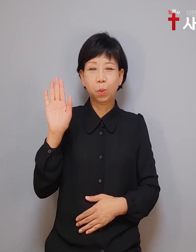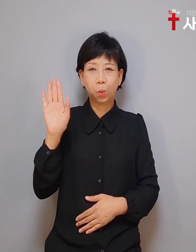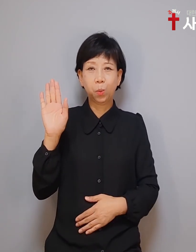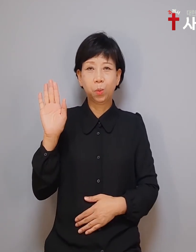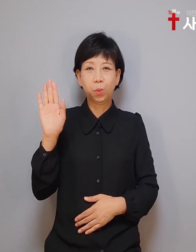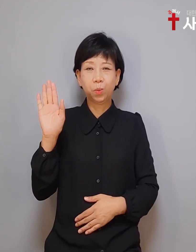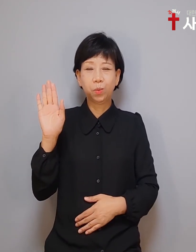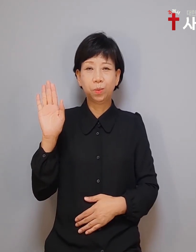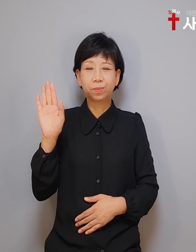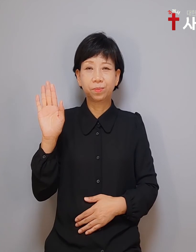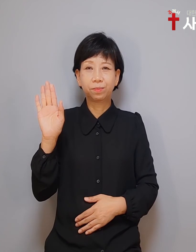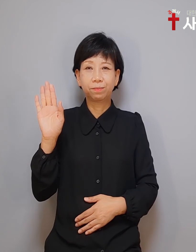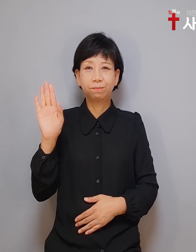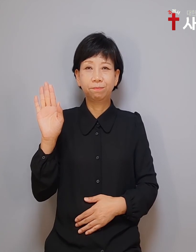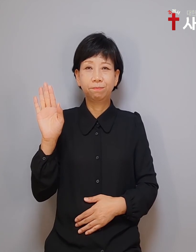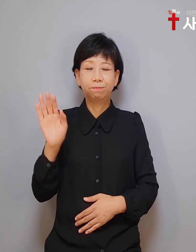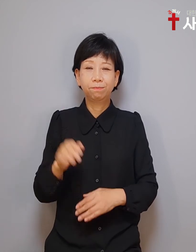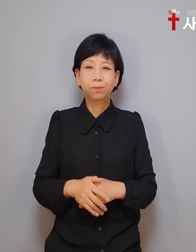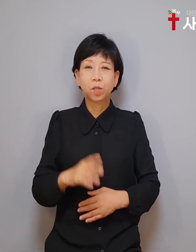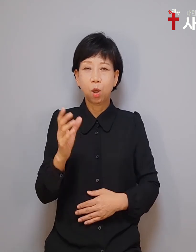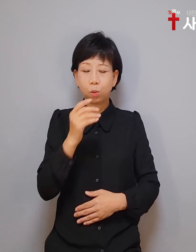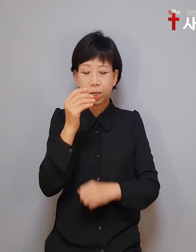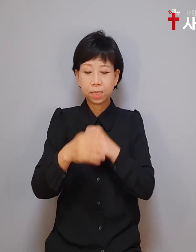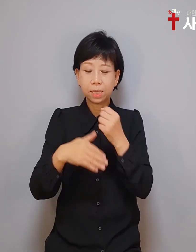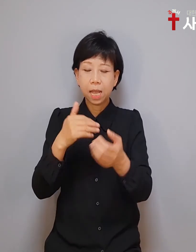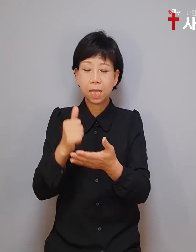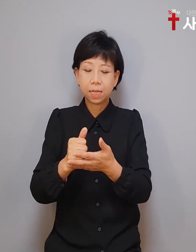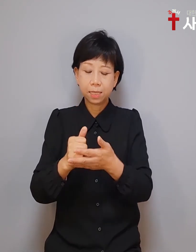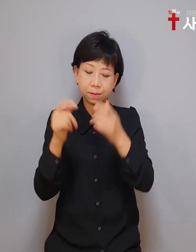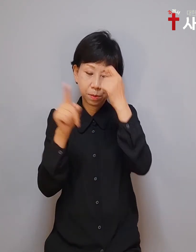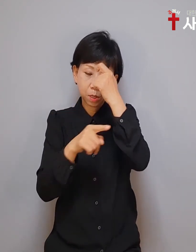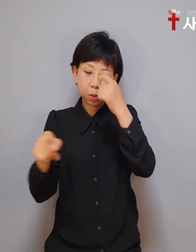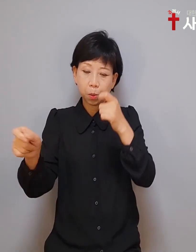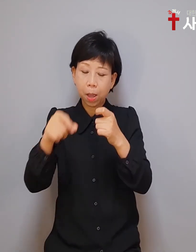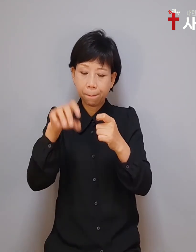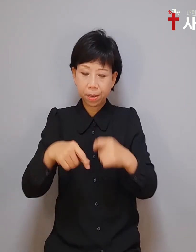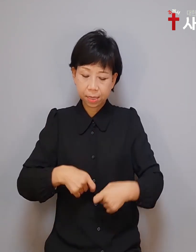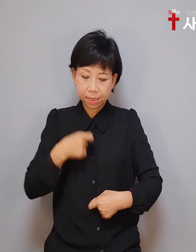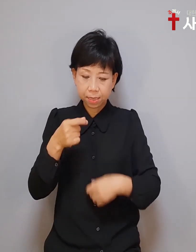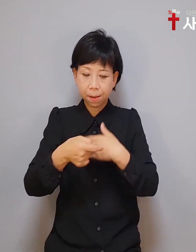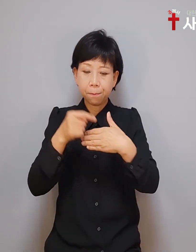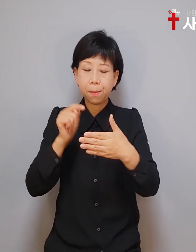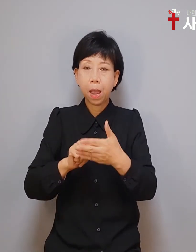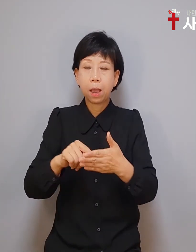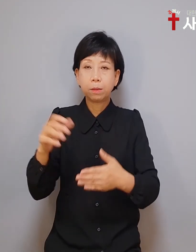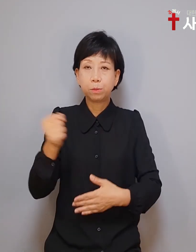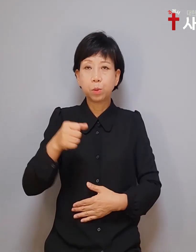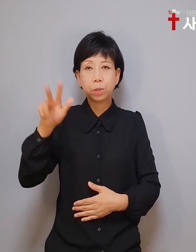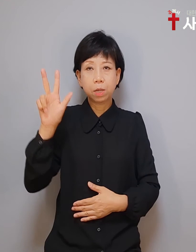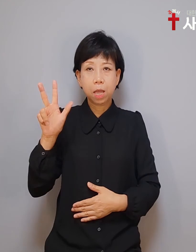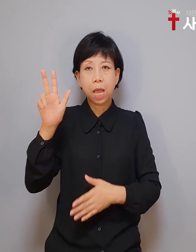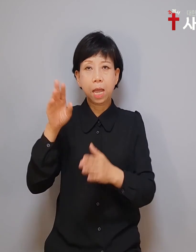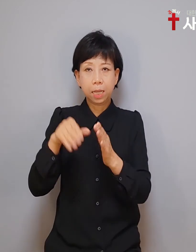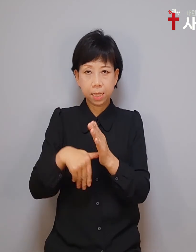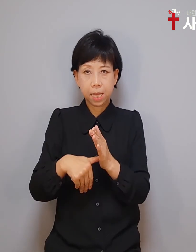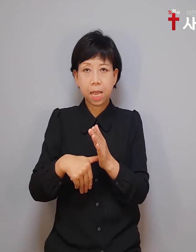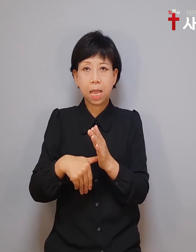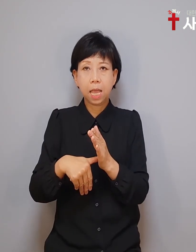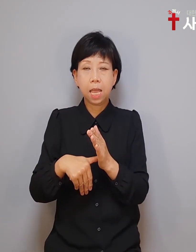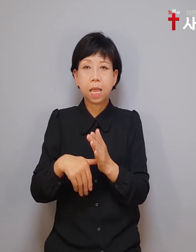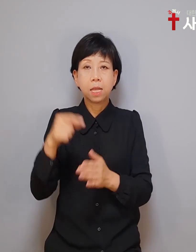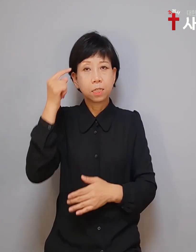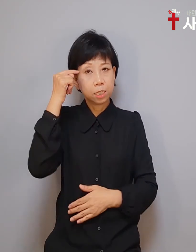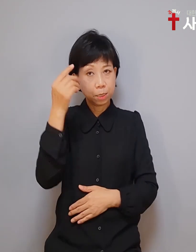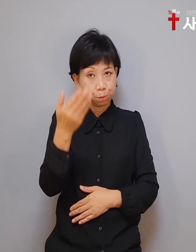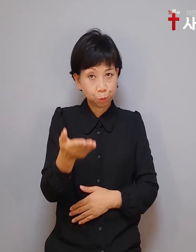분 들으시고 거룩하신 하나님과 성도들 앞에서 진실한 마음으로 서약하실 때 묻는,